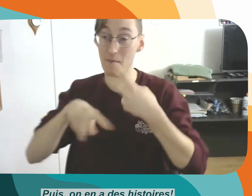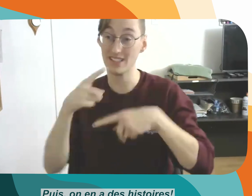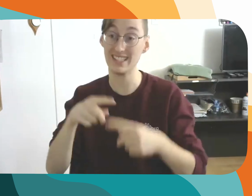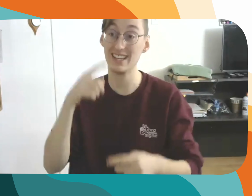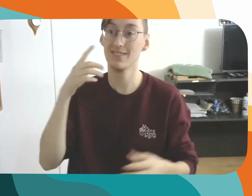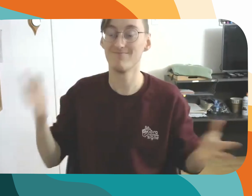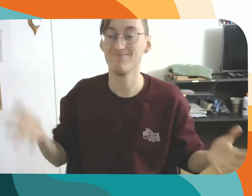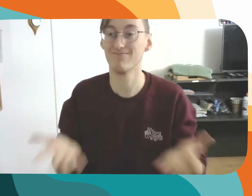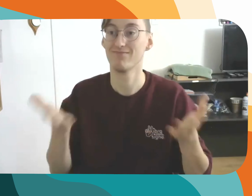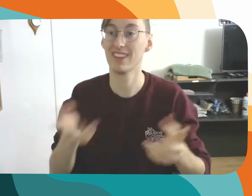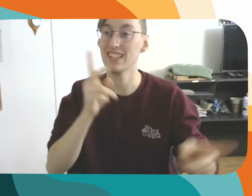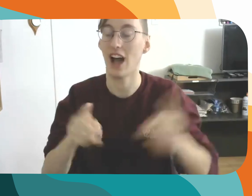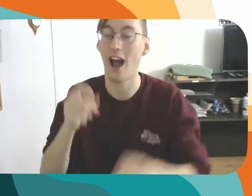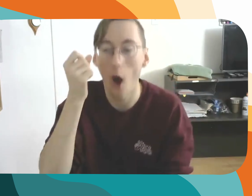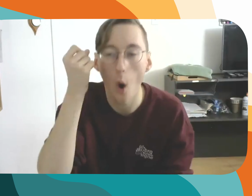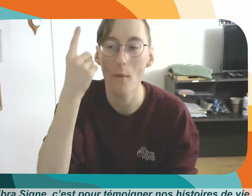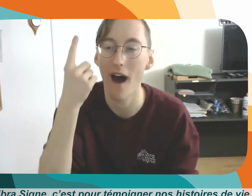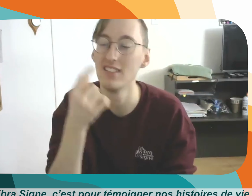histoires.